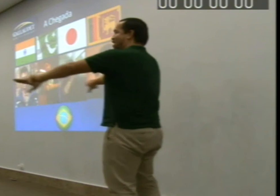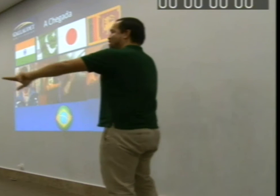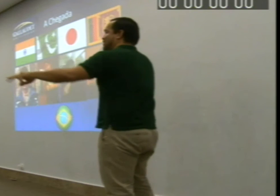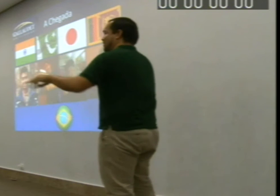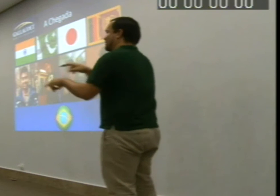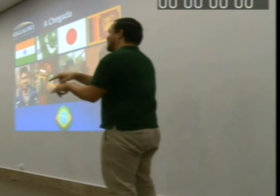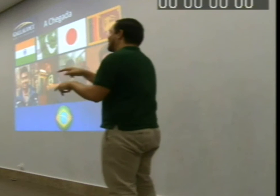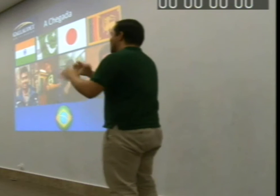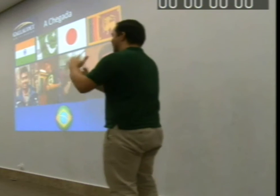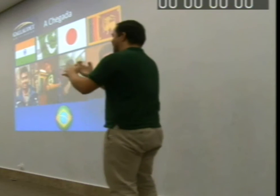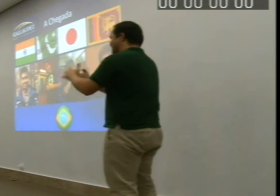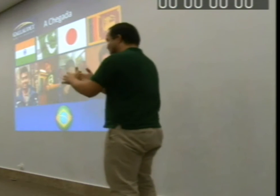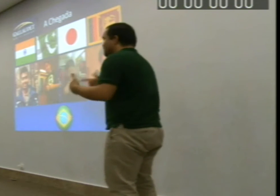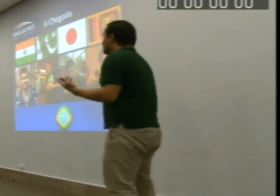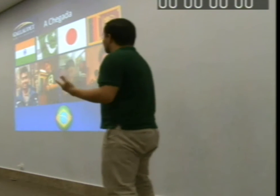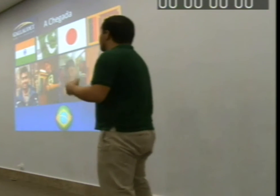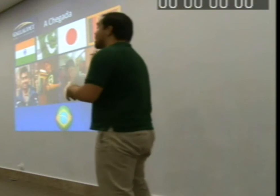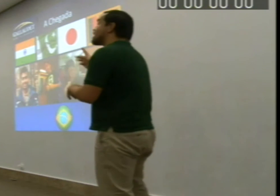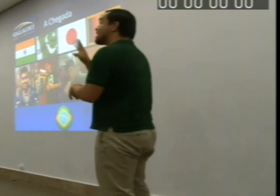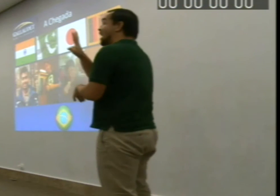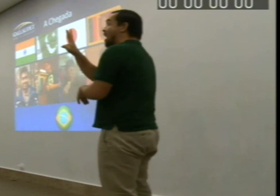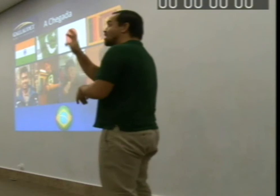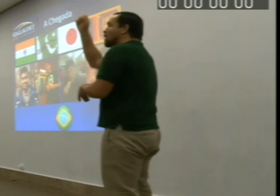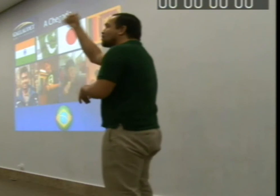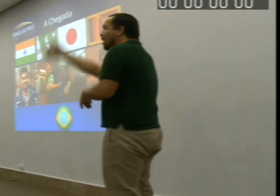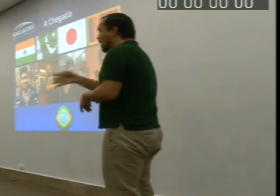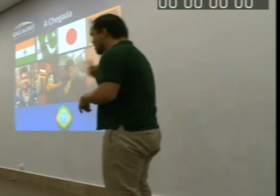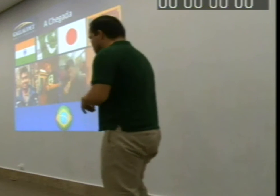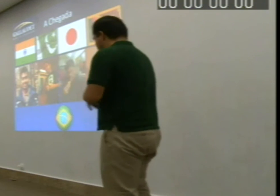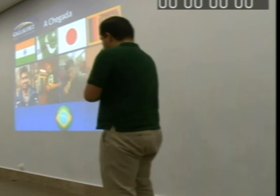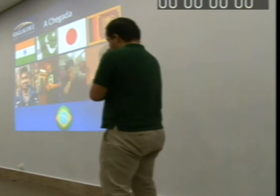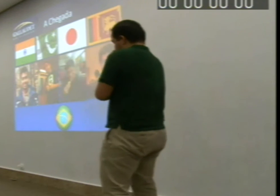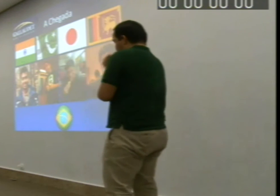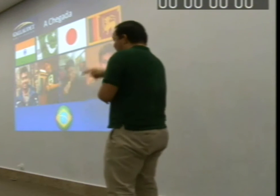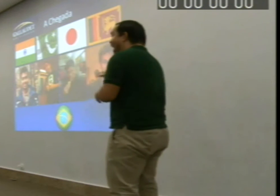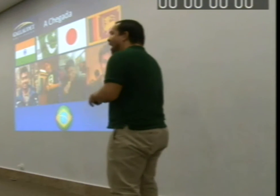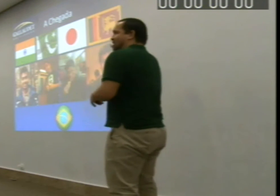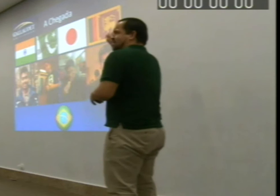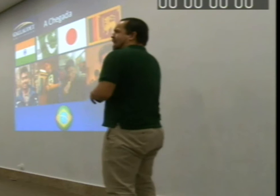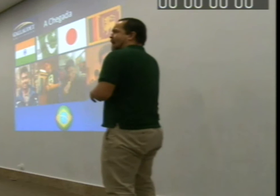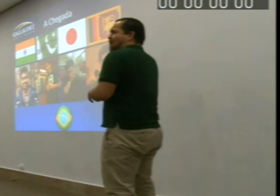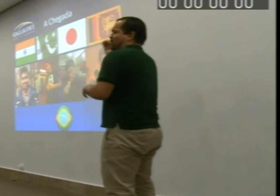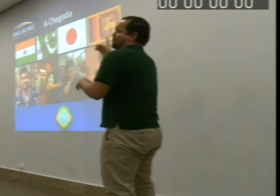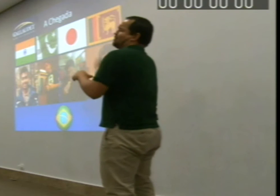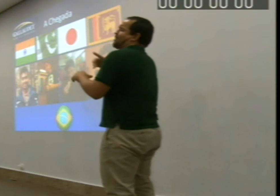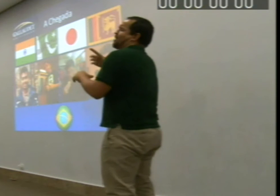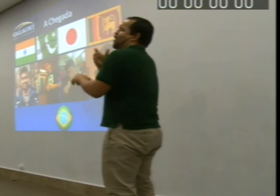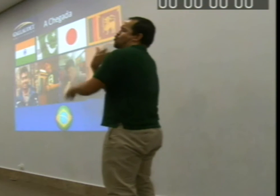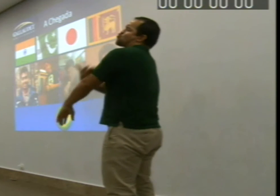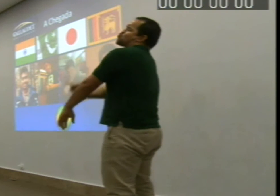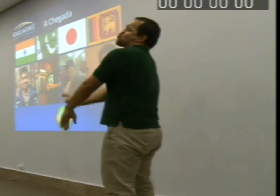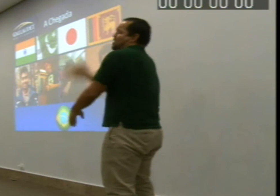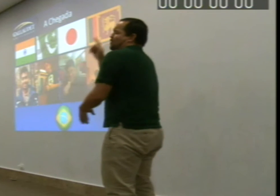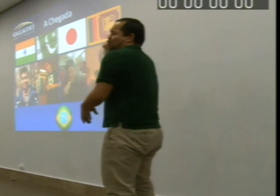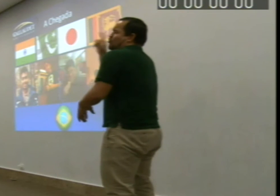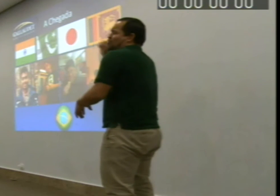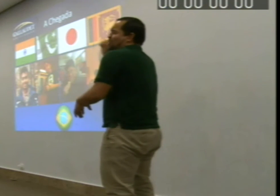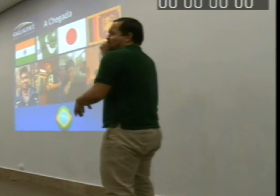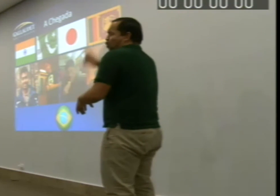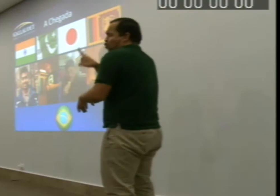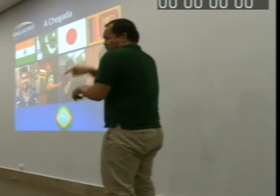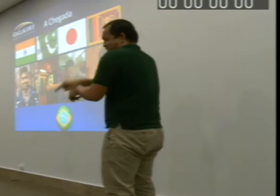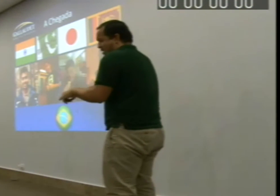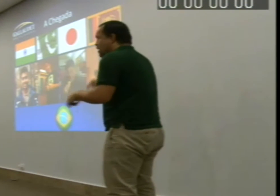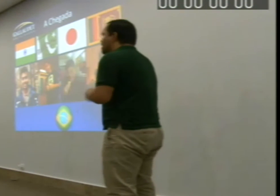né diferentes operadoras né de diferentes empresas então 3S da manhã eles sabem né eles já estão